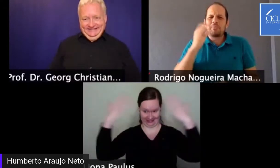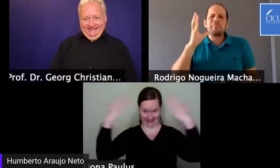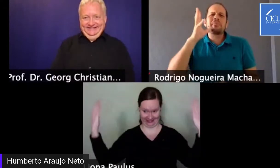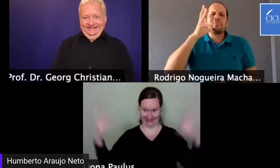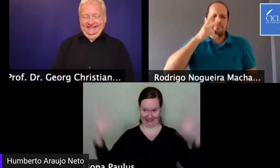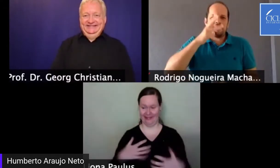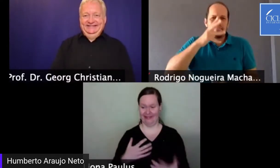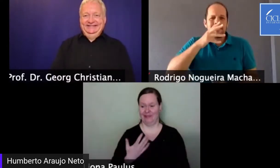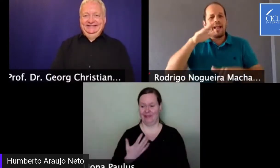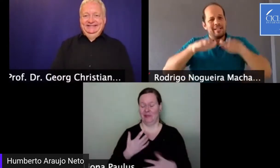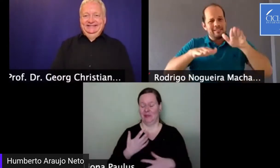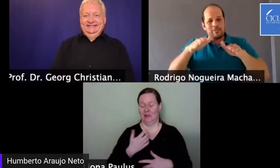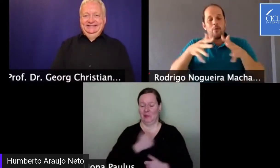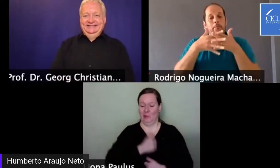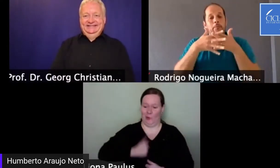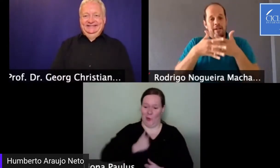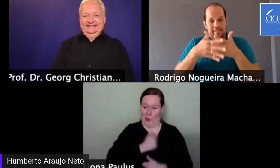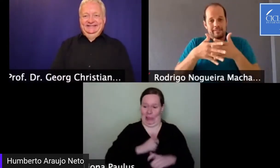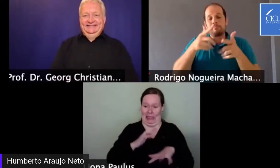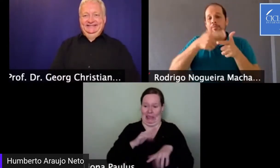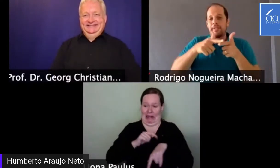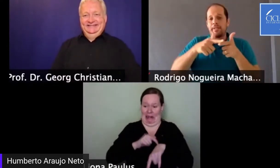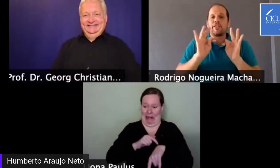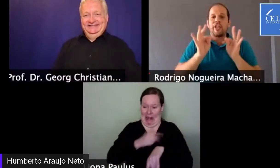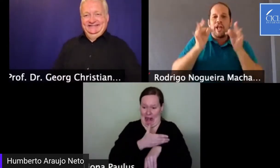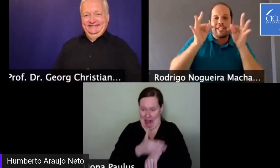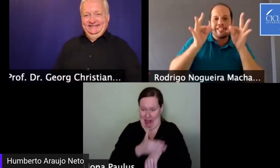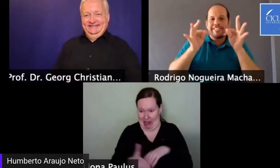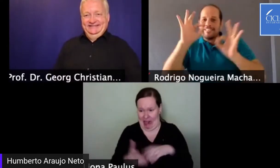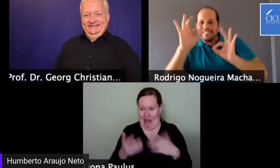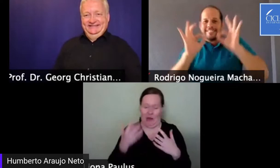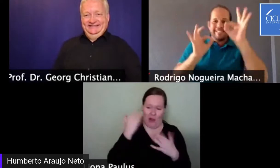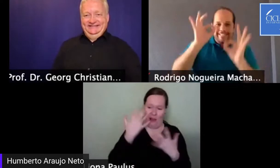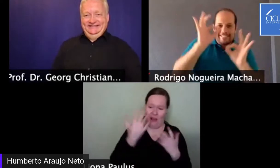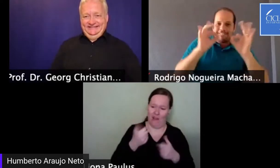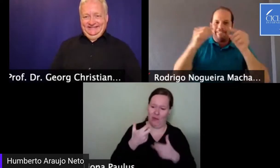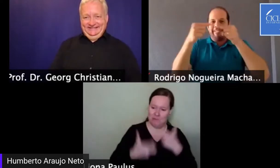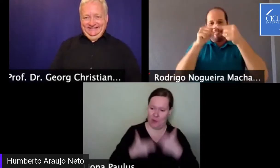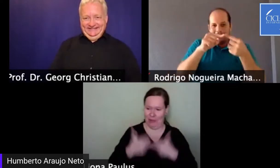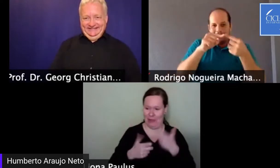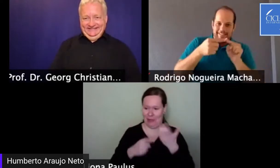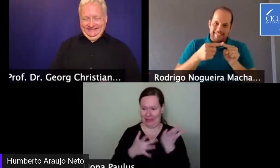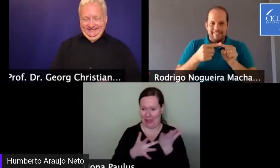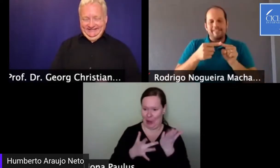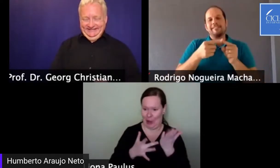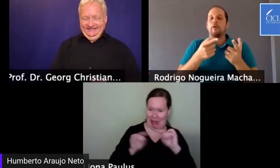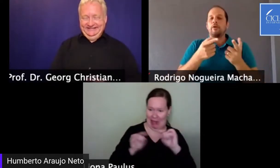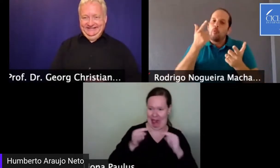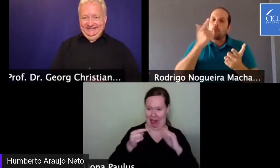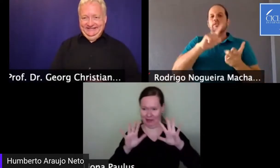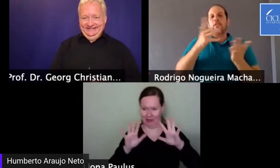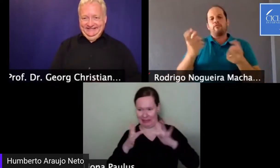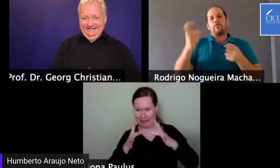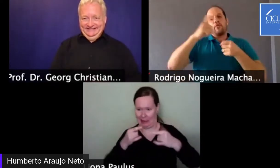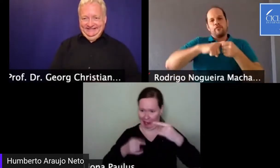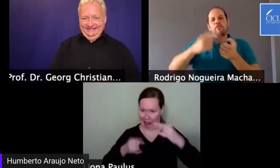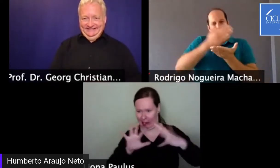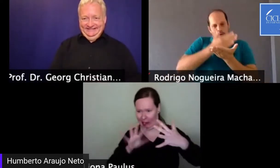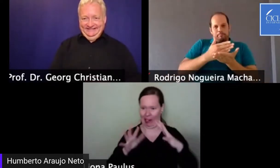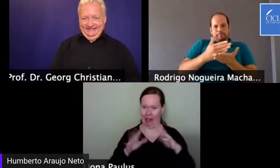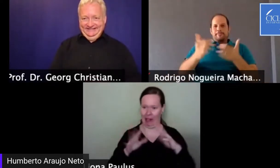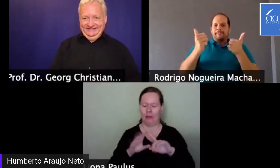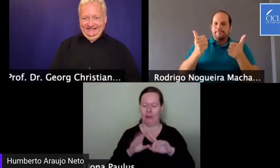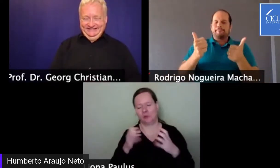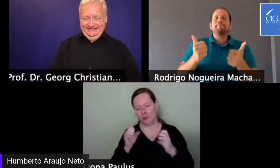Bom, é, eu queria pedir desculpa a vocês pelo atraso, às vezes acontecem esses problemas técnicos, né? Em virtude